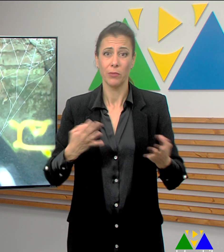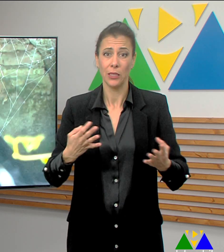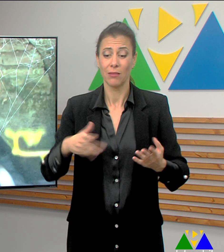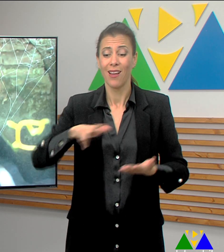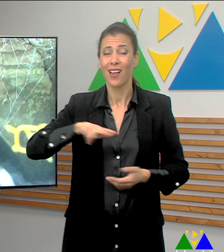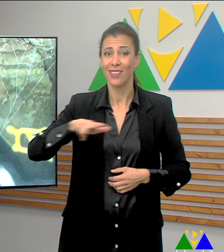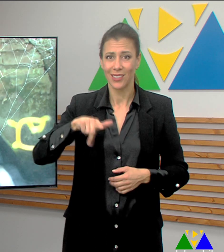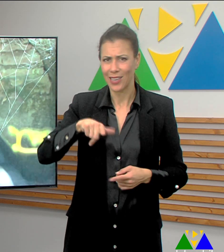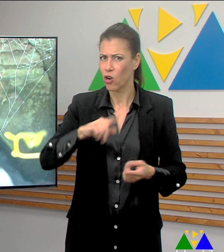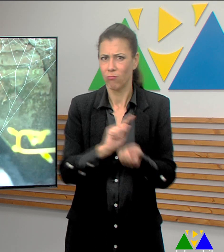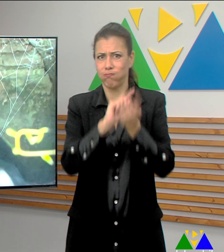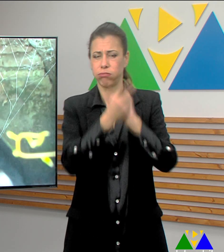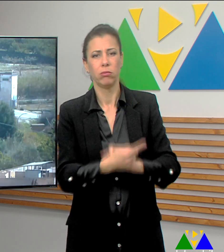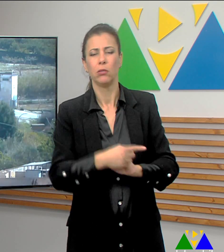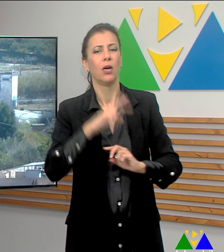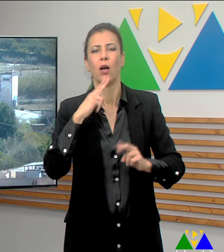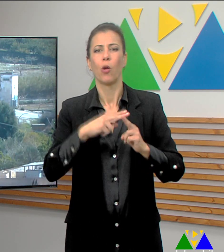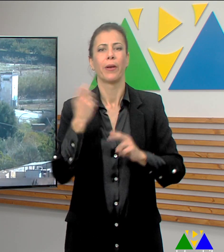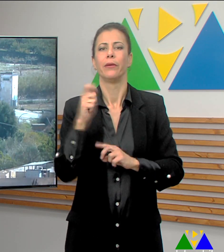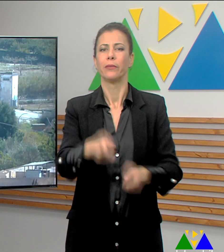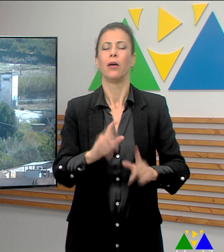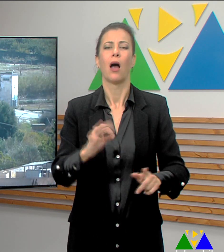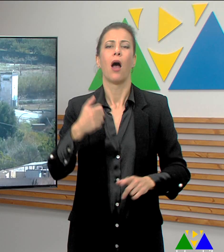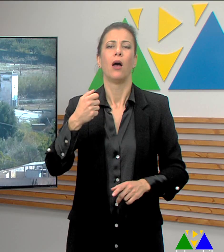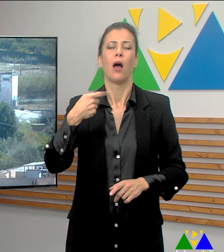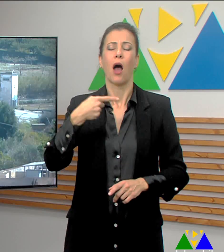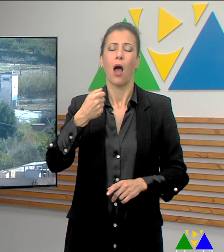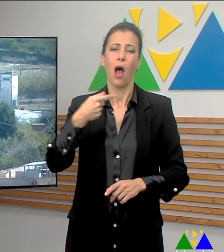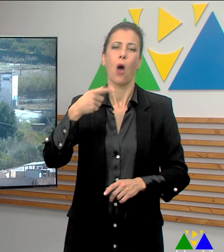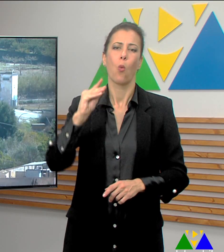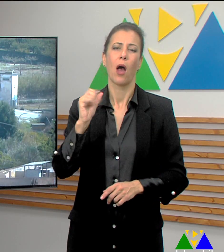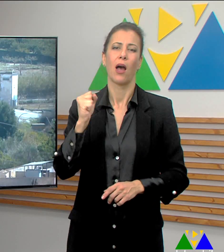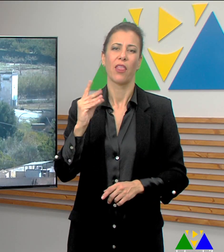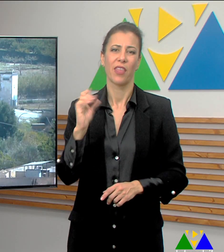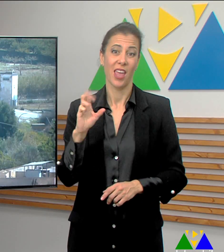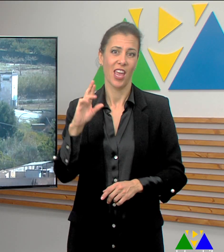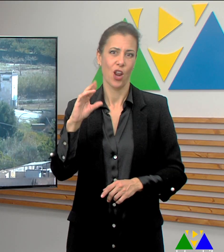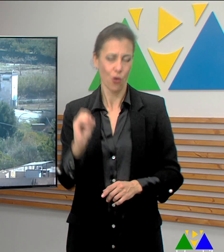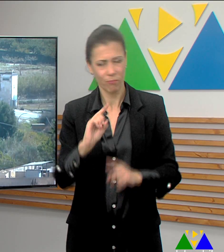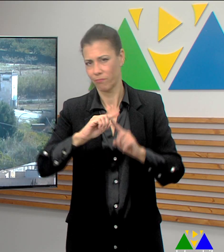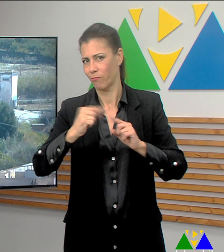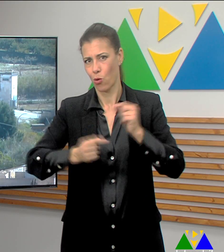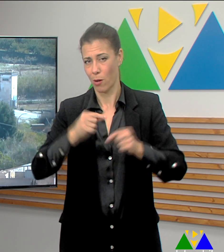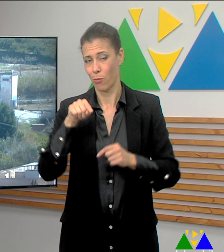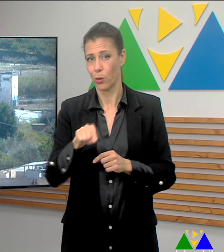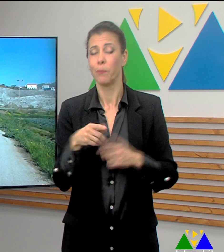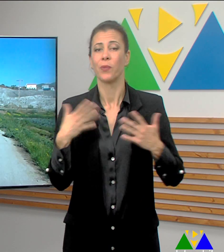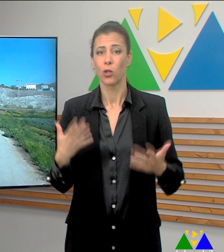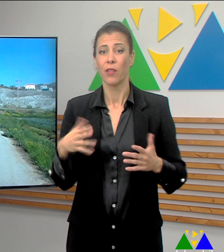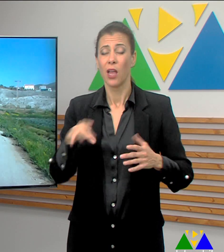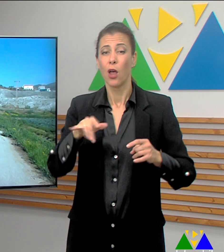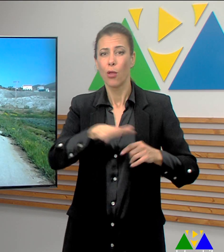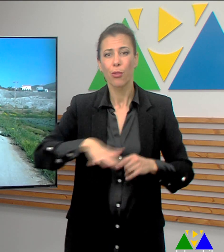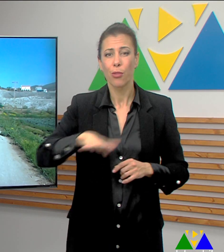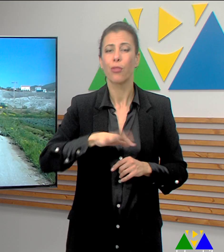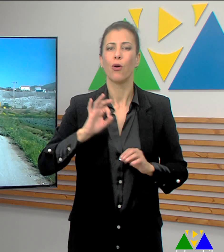castellanos transformaron en aguadero. Guadassoidar terminó siendo aguadero, ¿no? Es la zona donde está la